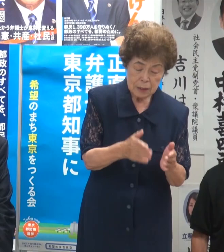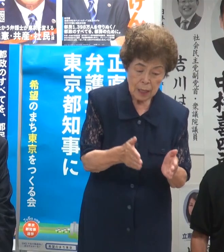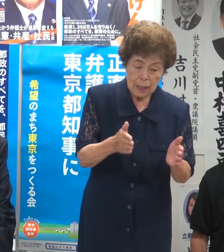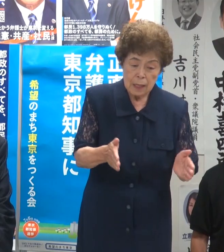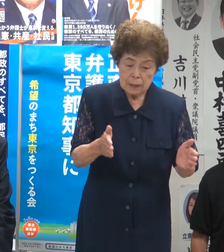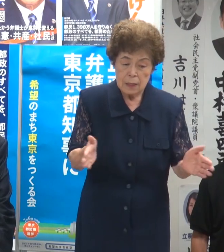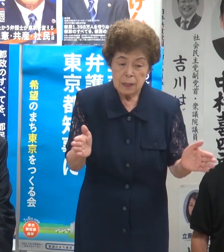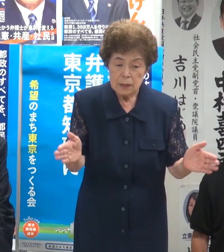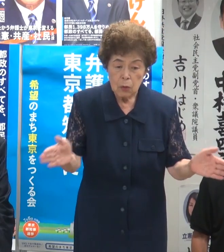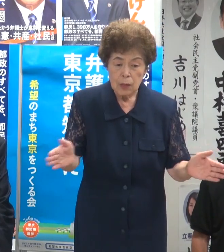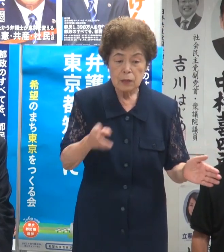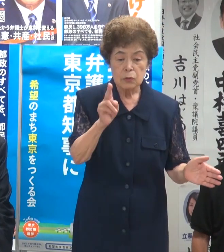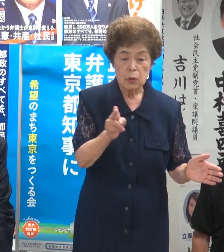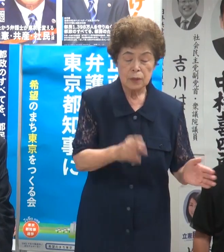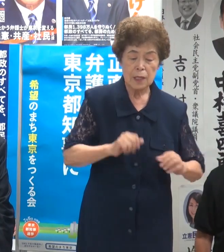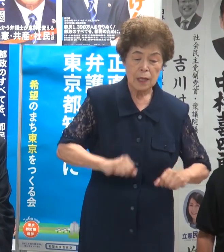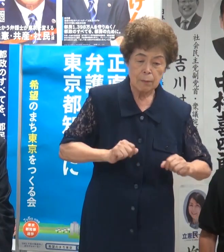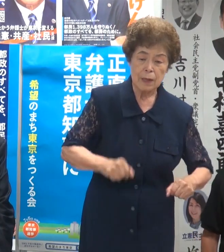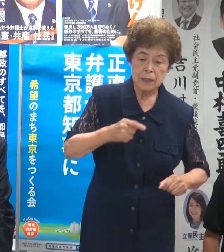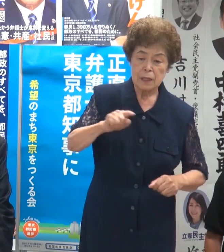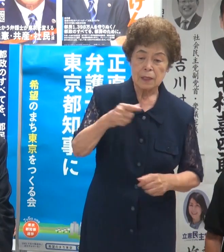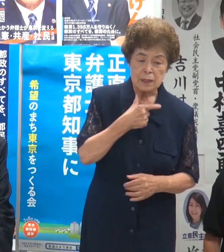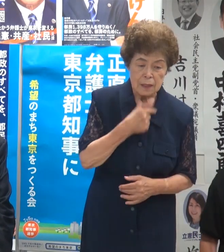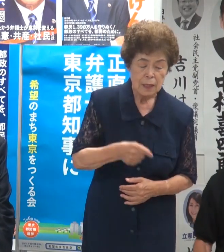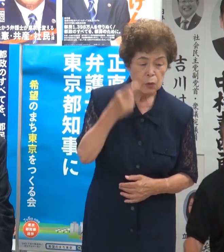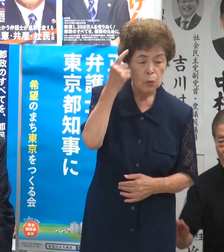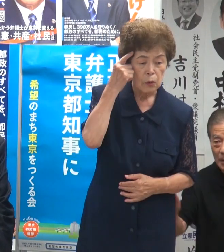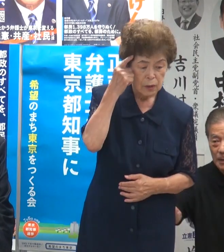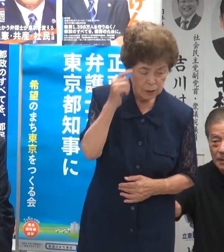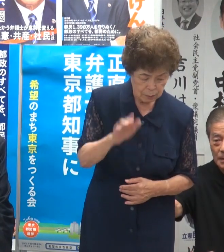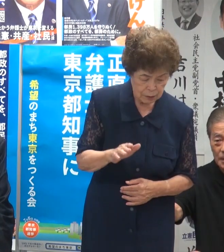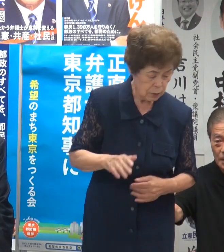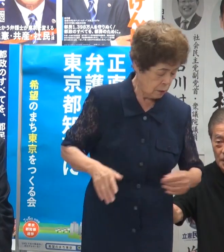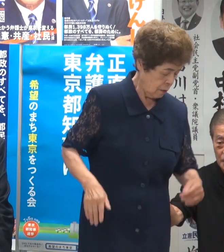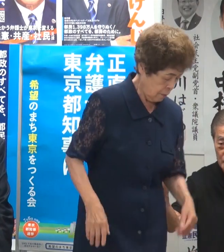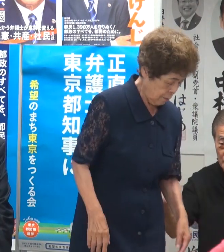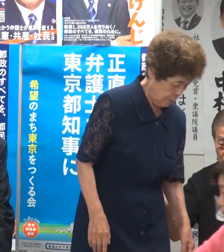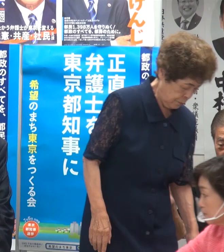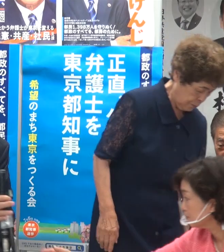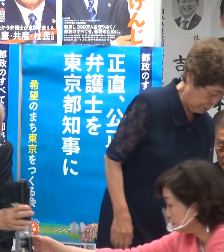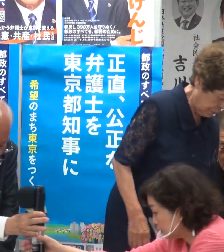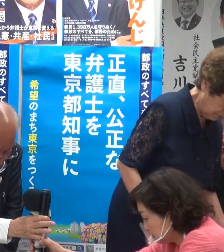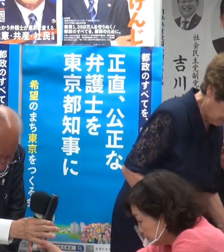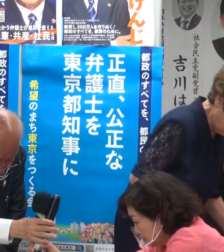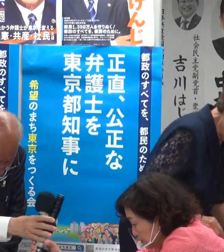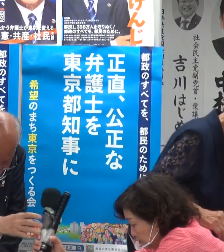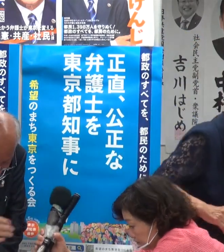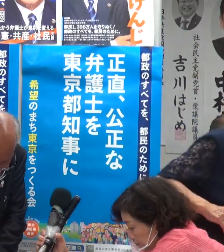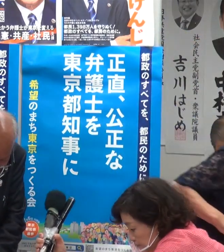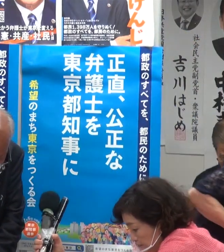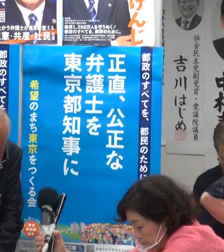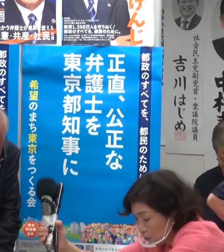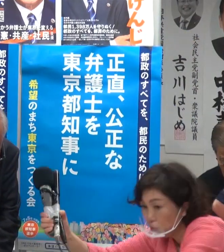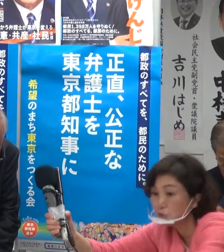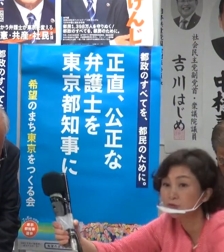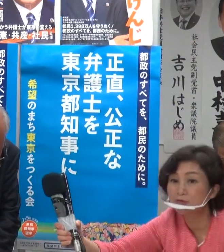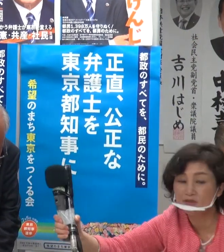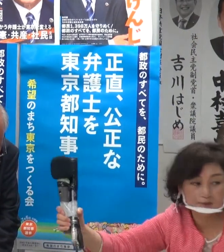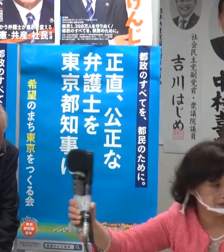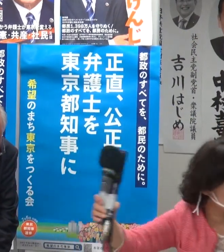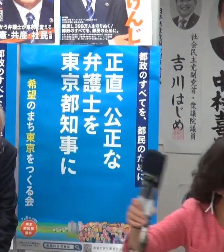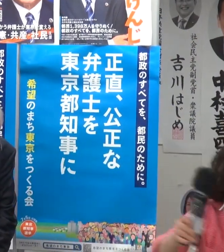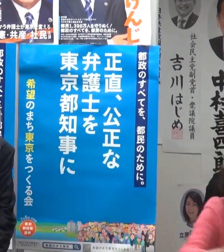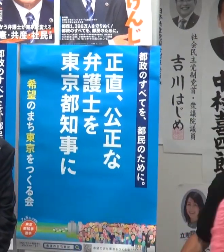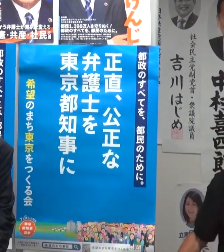ように頑張っていきたいなと思ってます。 一度マイク失礼します。江東区